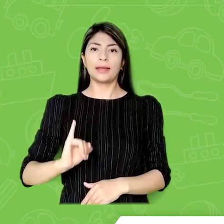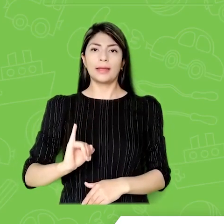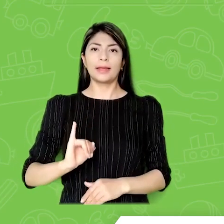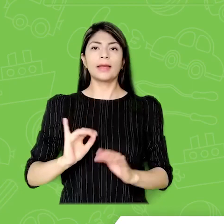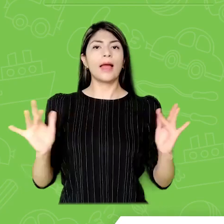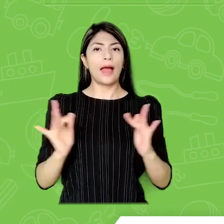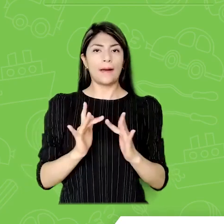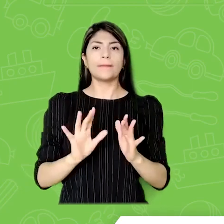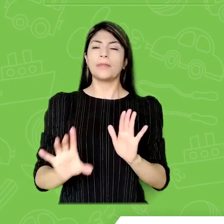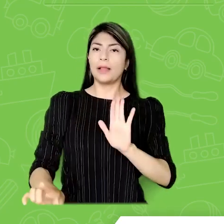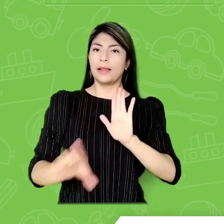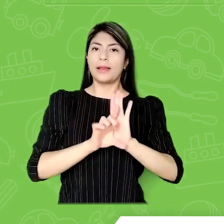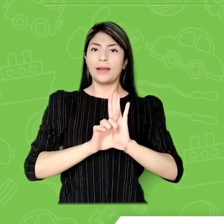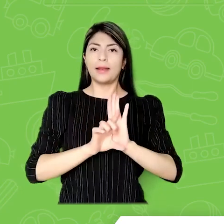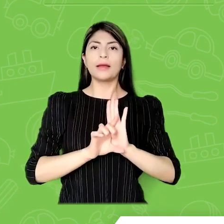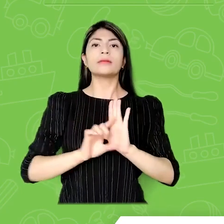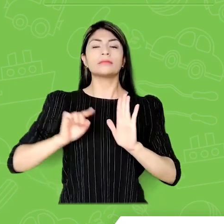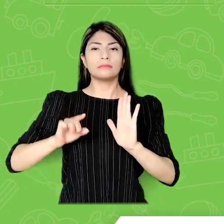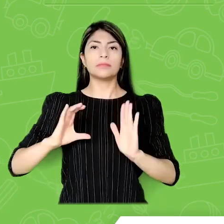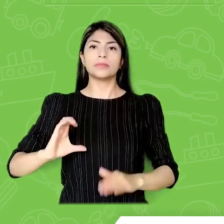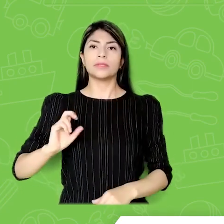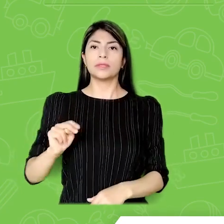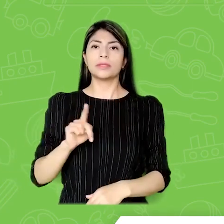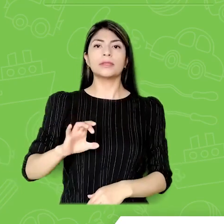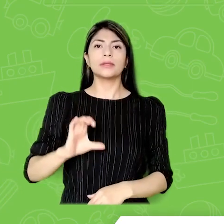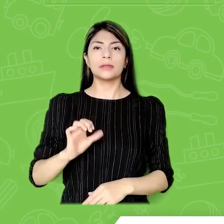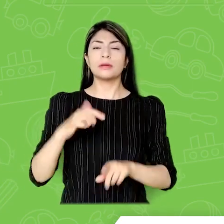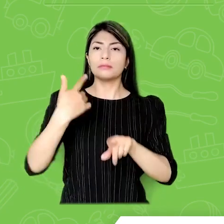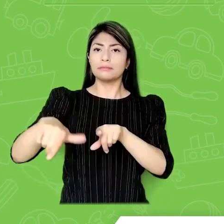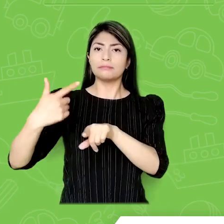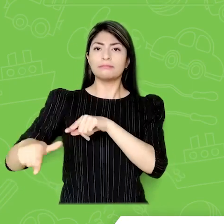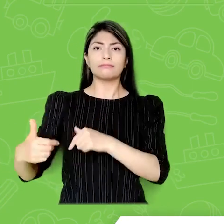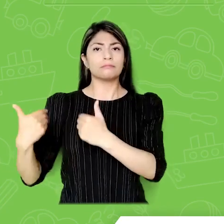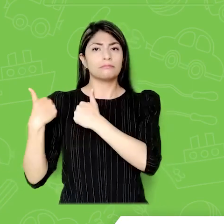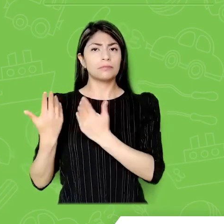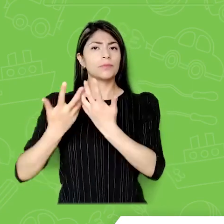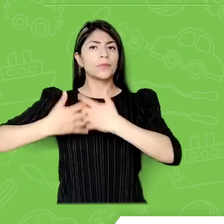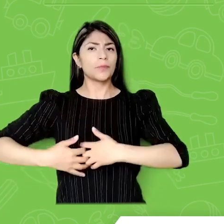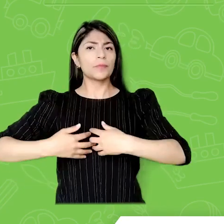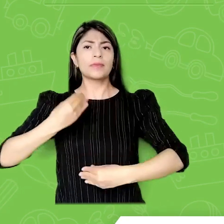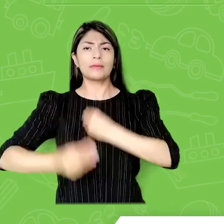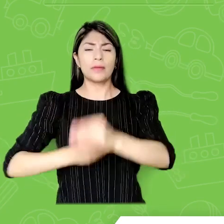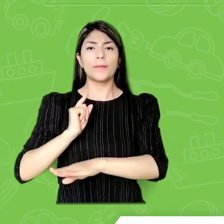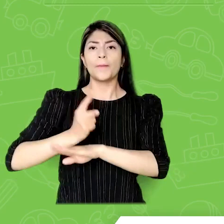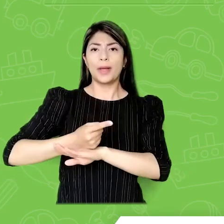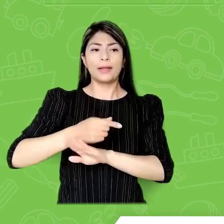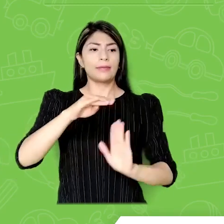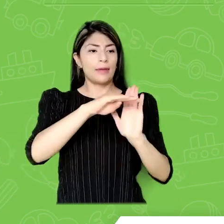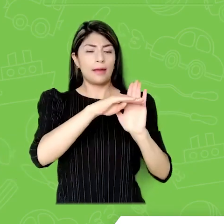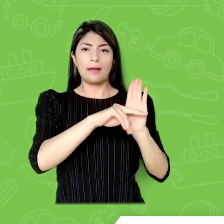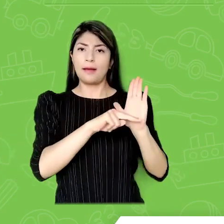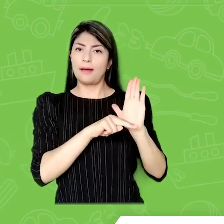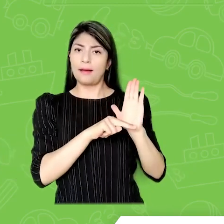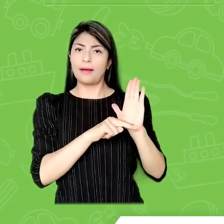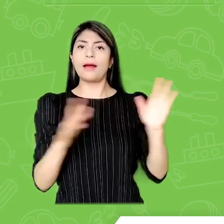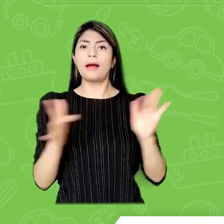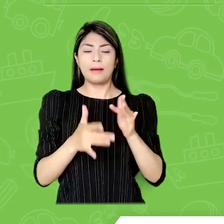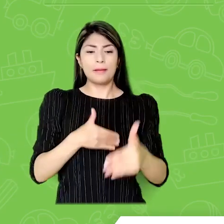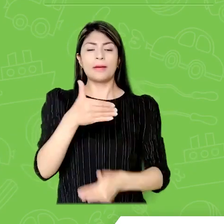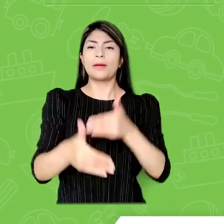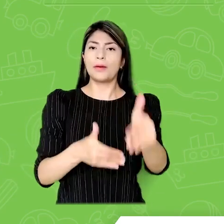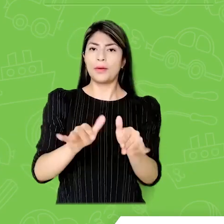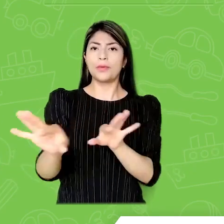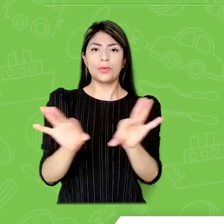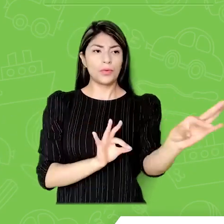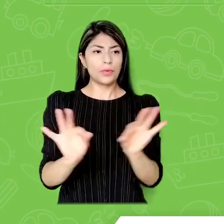le corresponde a la CNSC, entre otras funciones, establecer los lineamientos generales con que se desarrollarán